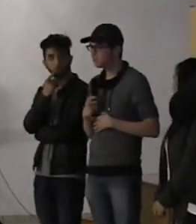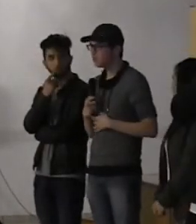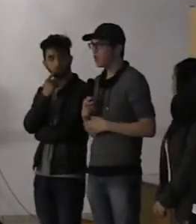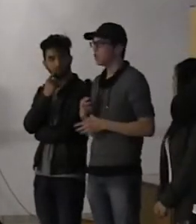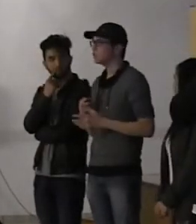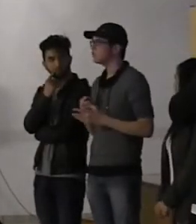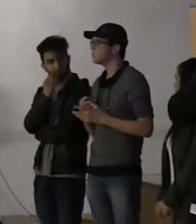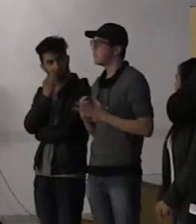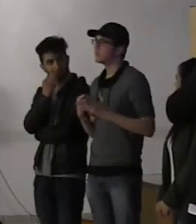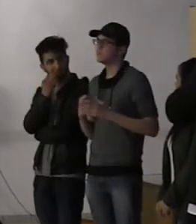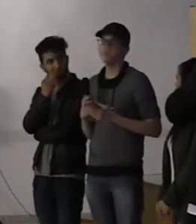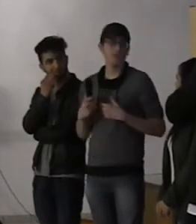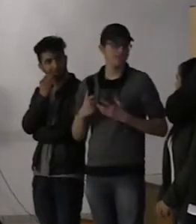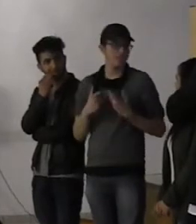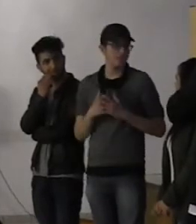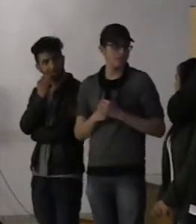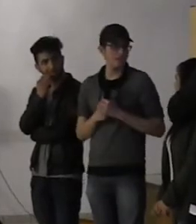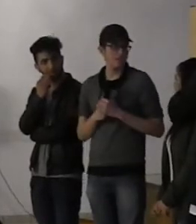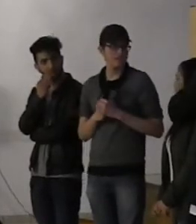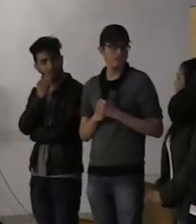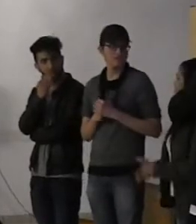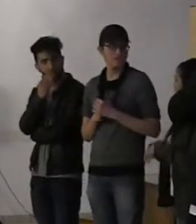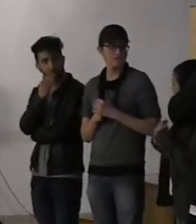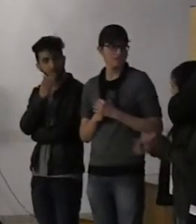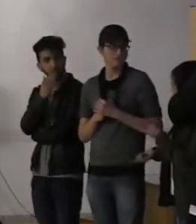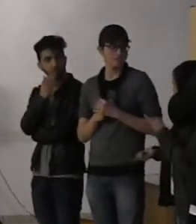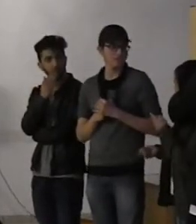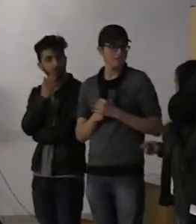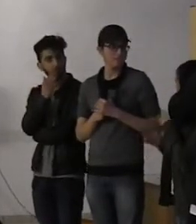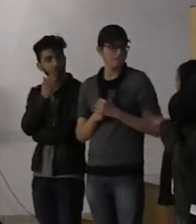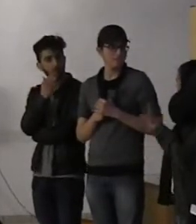verstanden gefühlt und ja, sie war ganz wohl dabei.